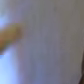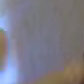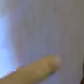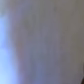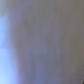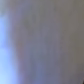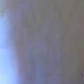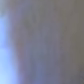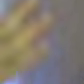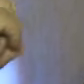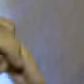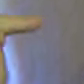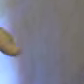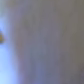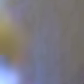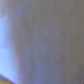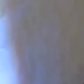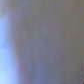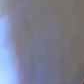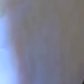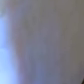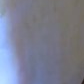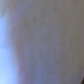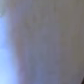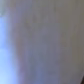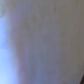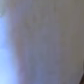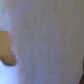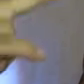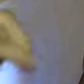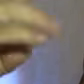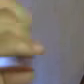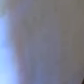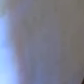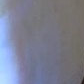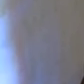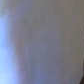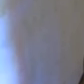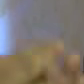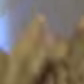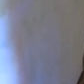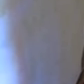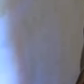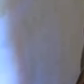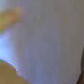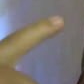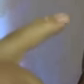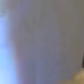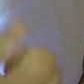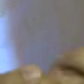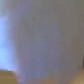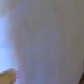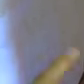constituciones subsecuentes y perviven en nuestra Constitución vigente. Los autores los enumeran de la forma siguiente. La ley debe ser igual